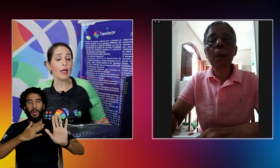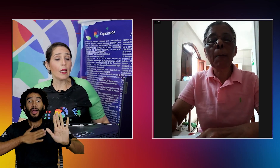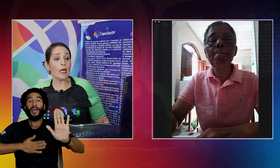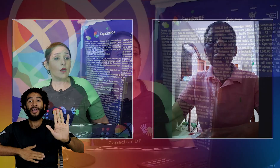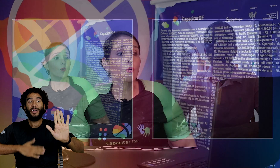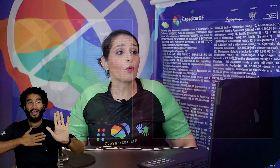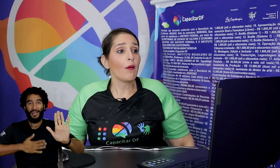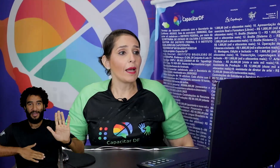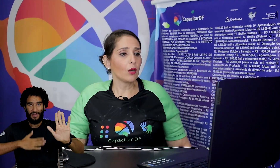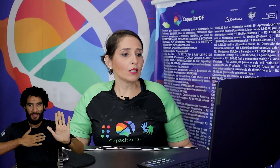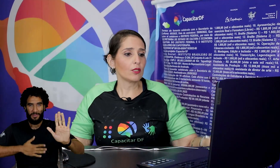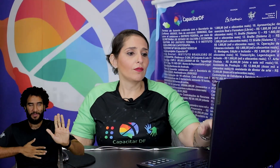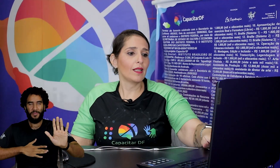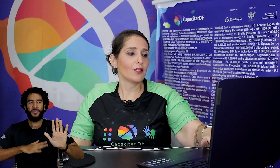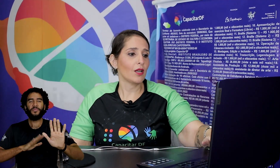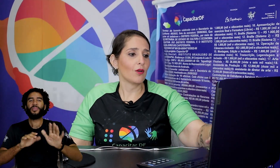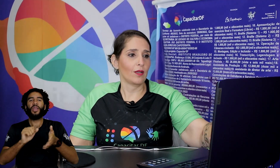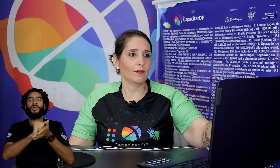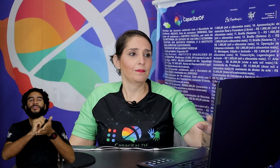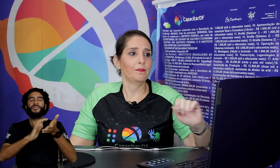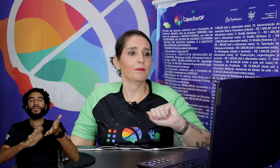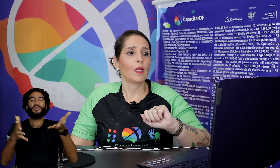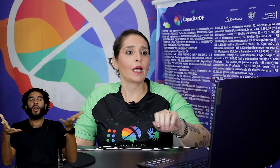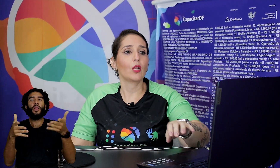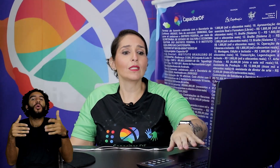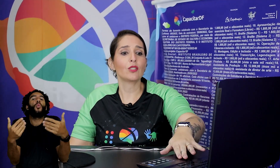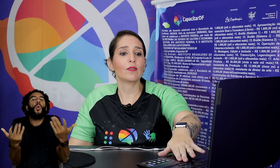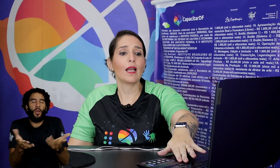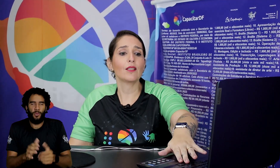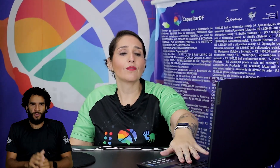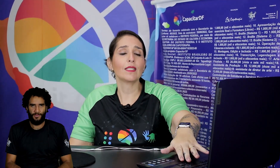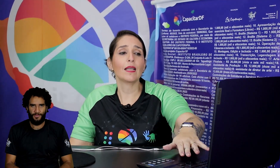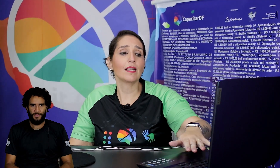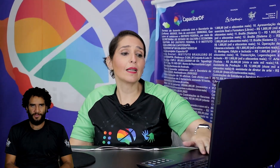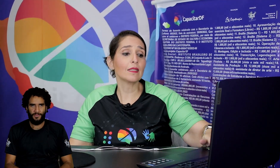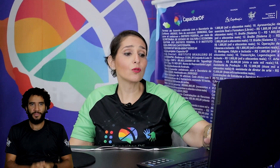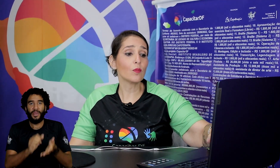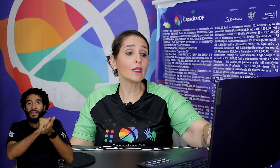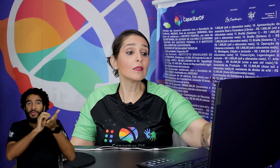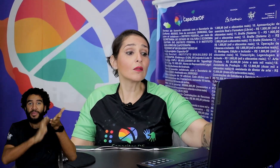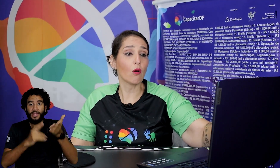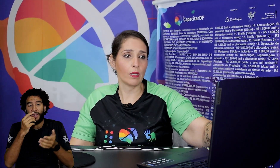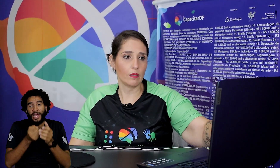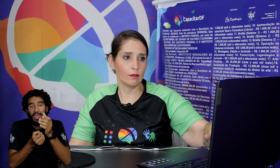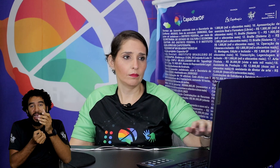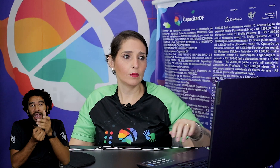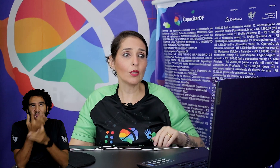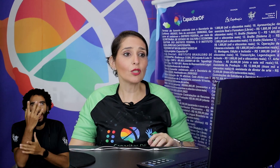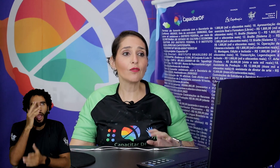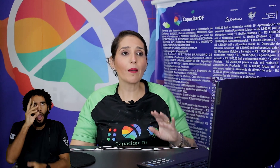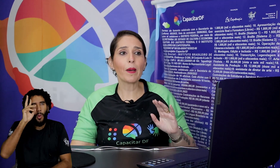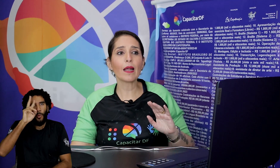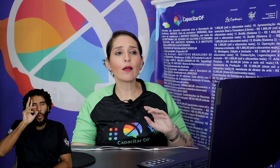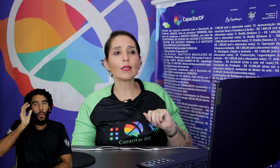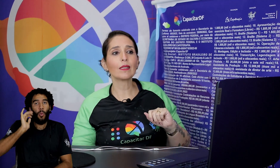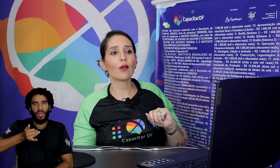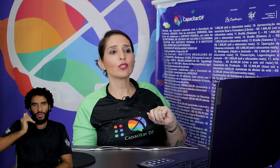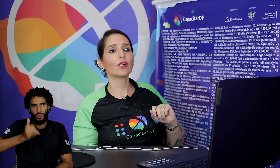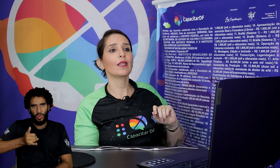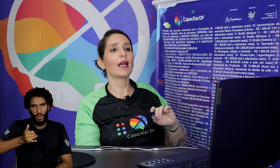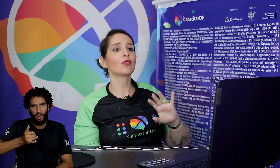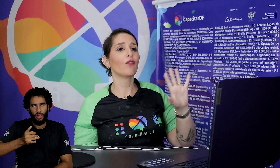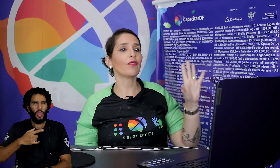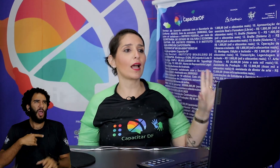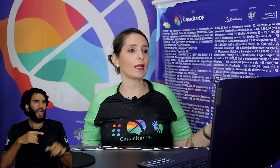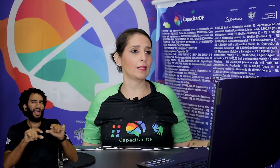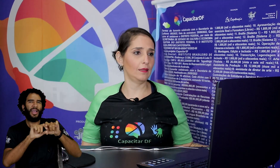tá? Qual é a nossa atividade agora? A nossa atividade vai ser a criação de uma história. Então, a gente vai parar com esse negócio de